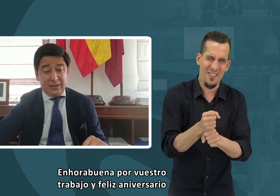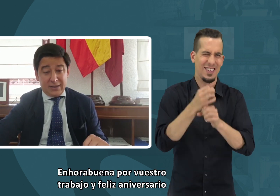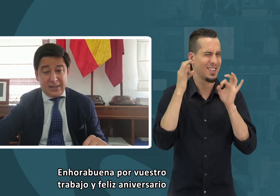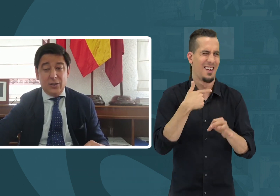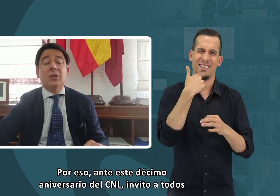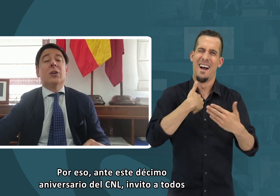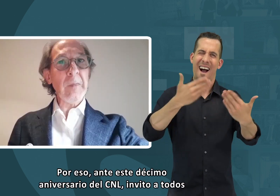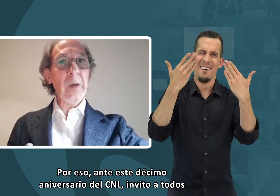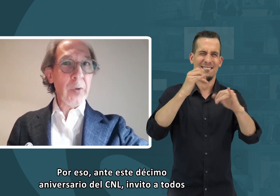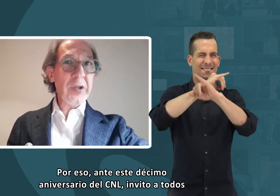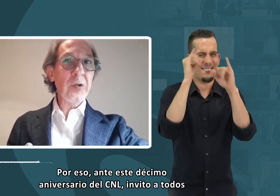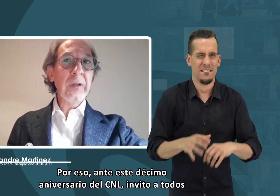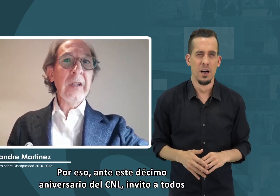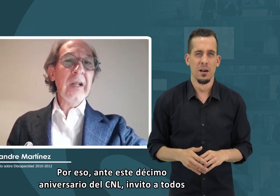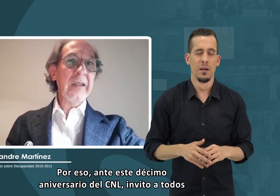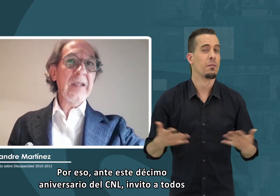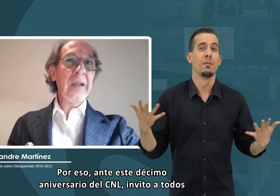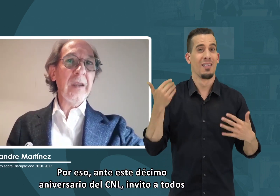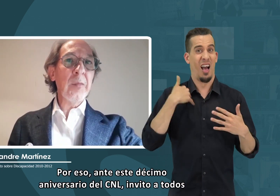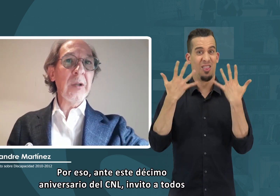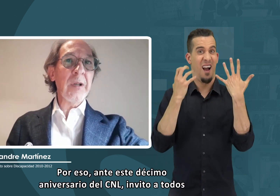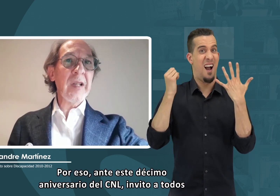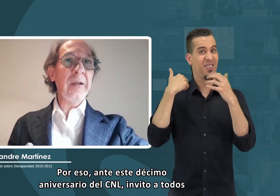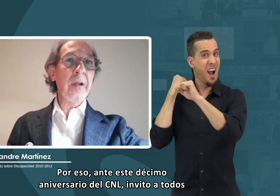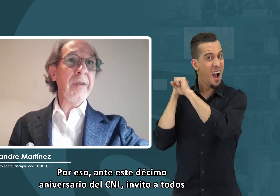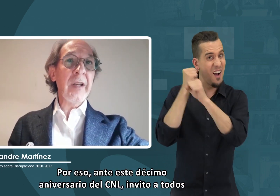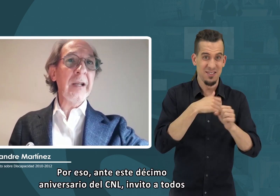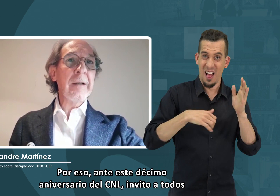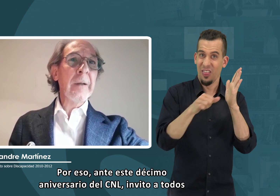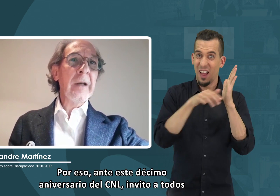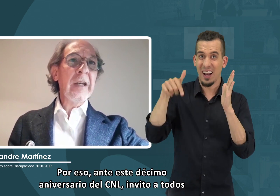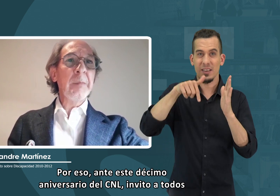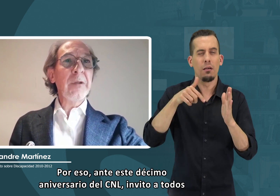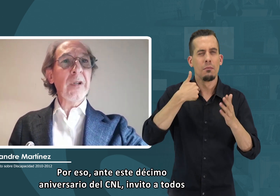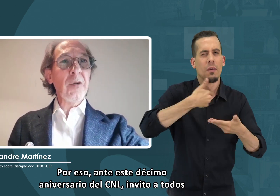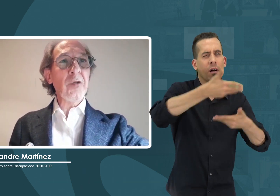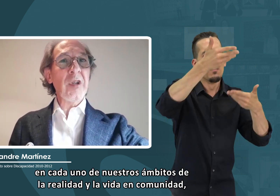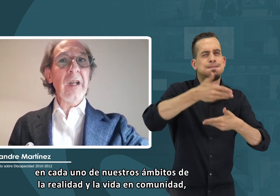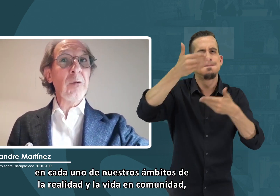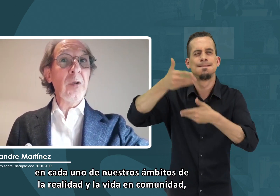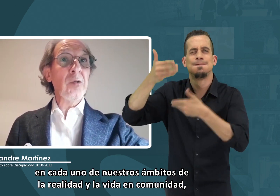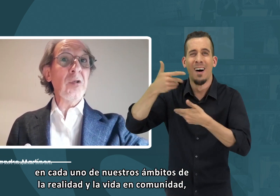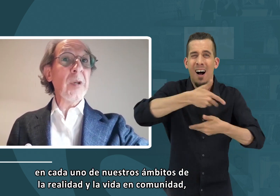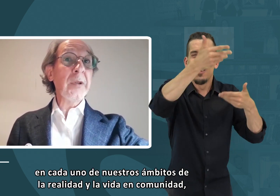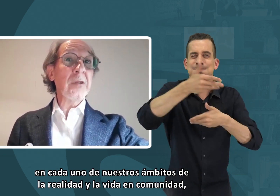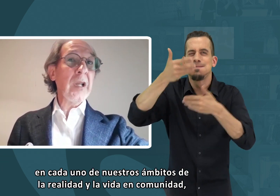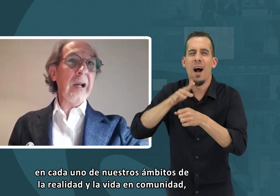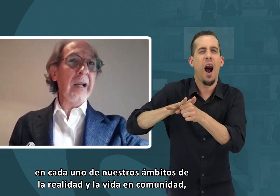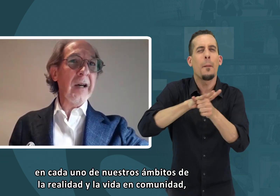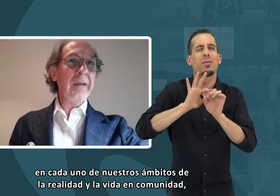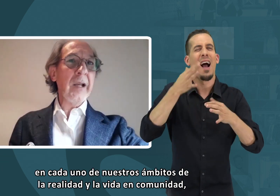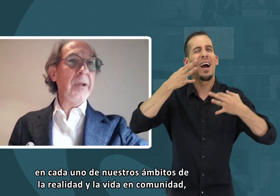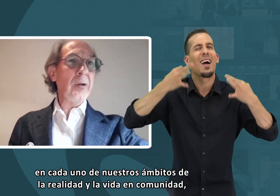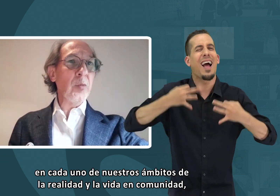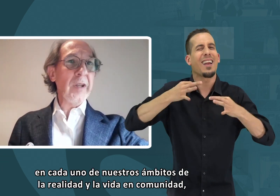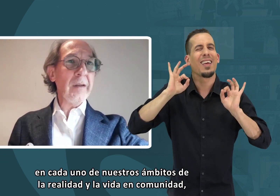feliz aniversario. Por eso, ante este 10º aniversario del CNL, invito a todos en cada uno de nuestros ámbitos de la